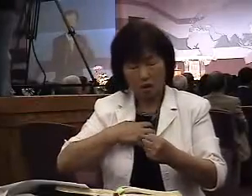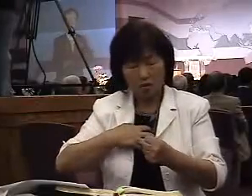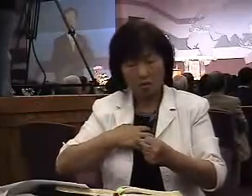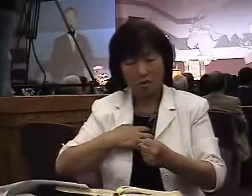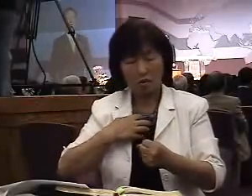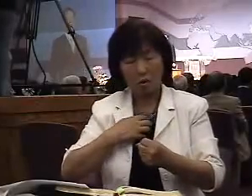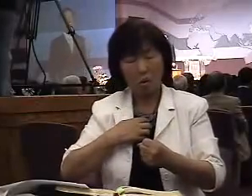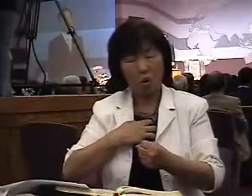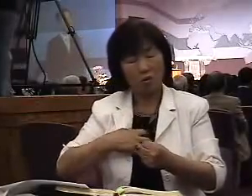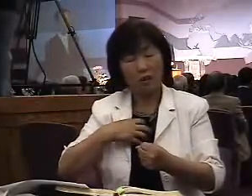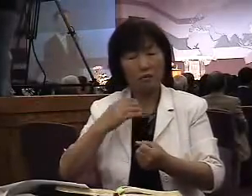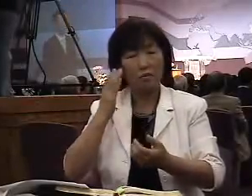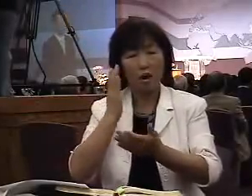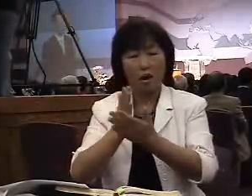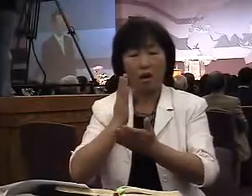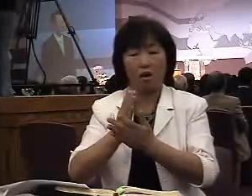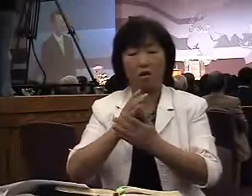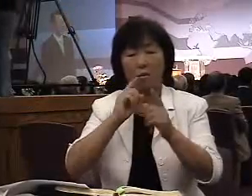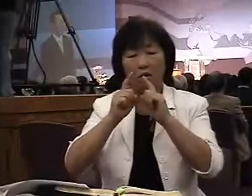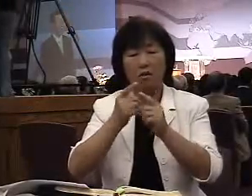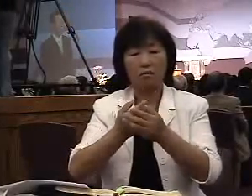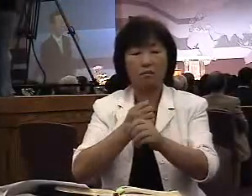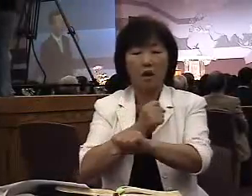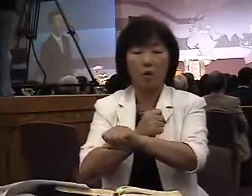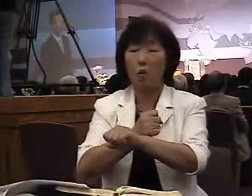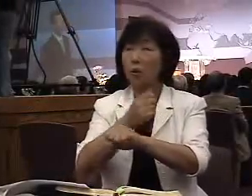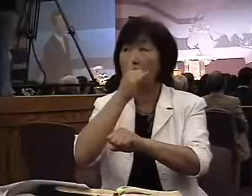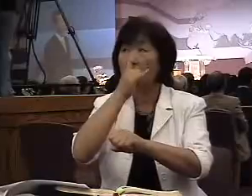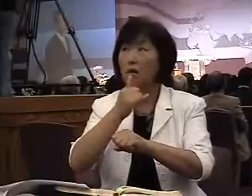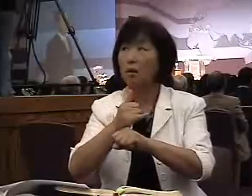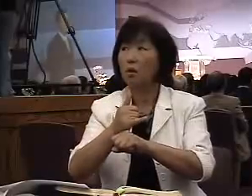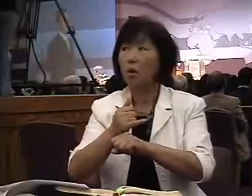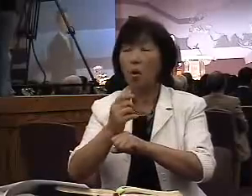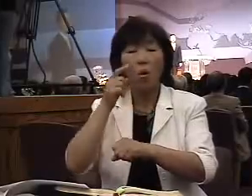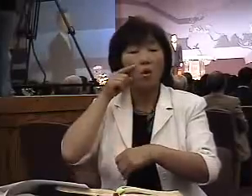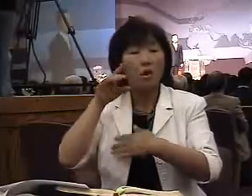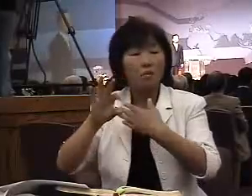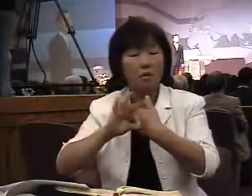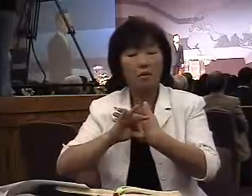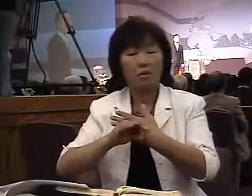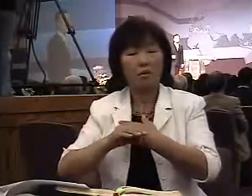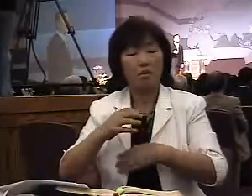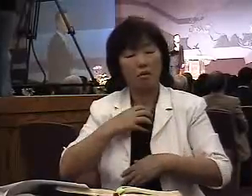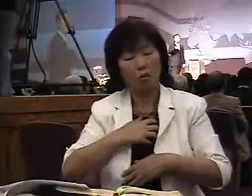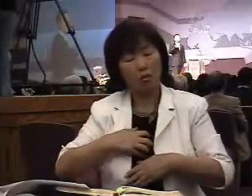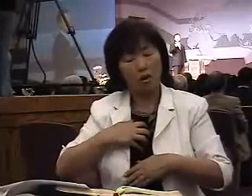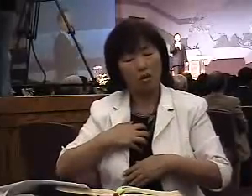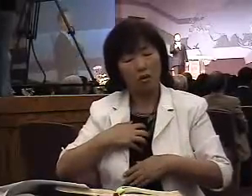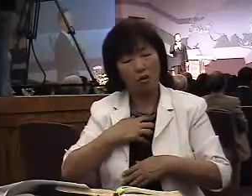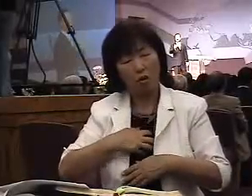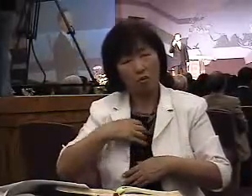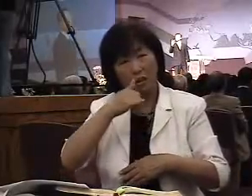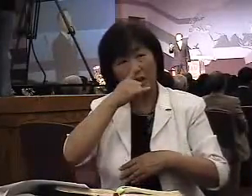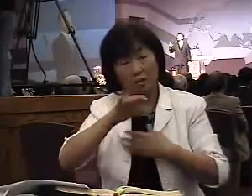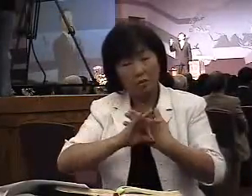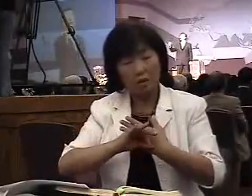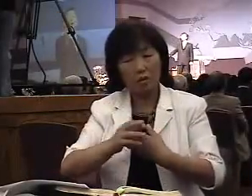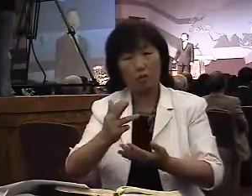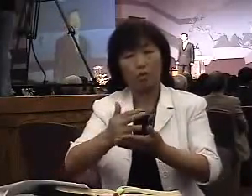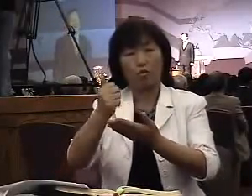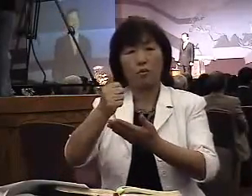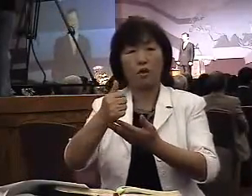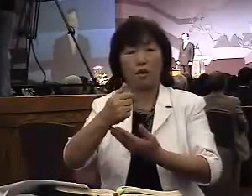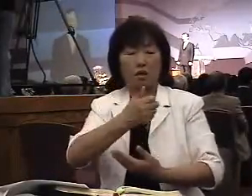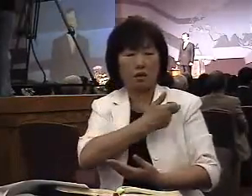염려하고 근심하지 말라고 말씀을 하십니다. 왜냐하면 염려하고 근심할 때 우리는 주님의 제자답게 살